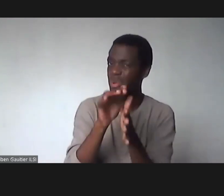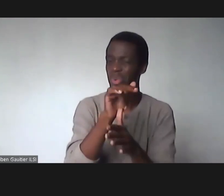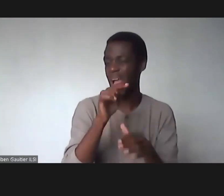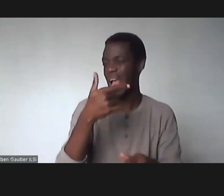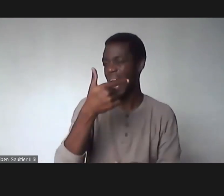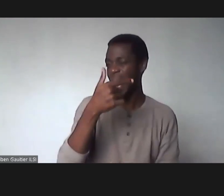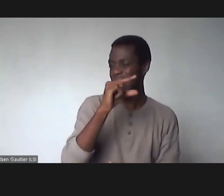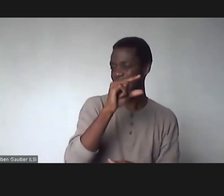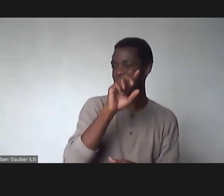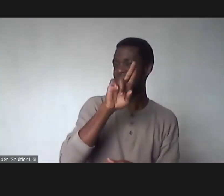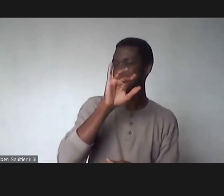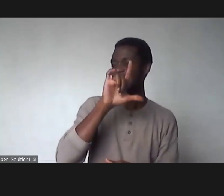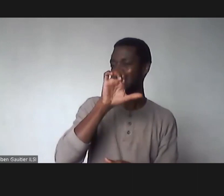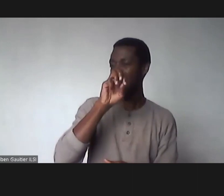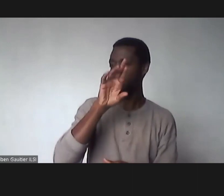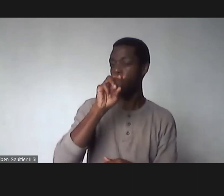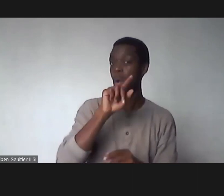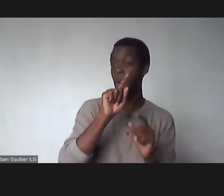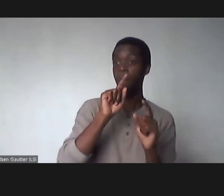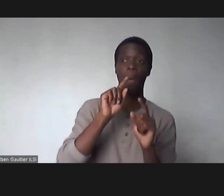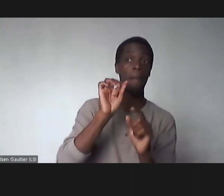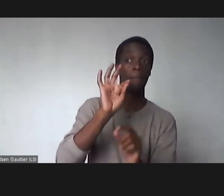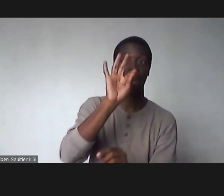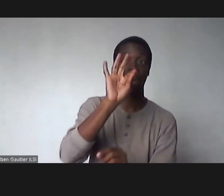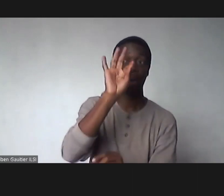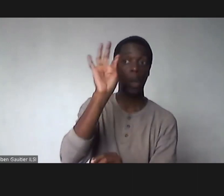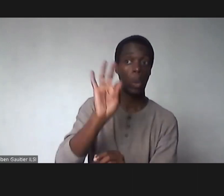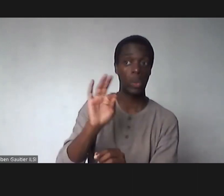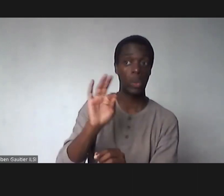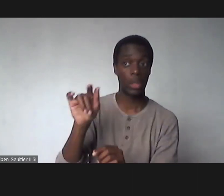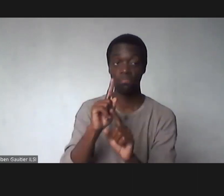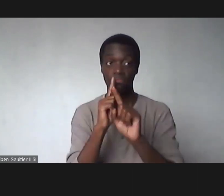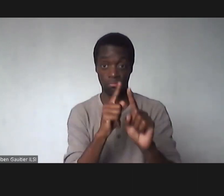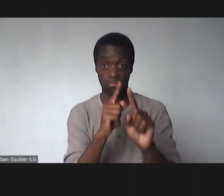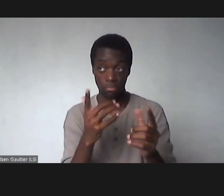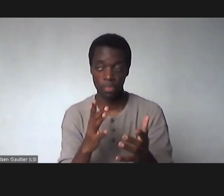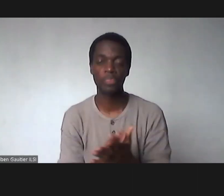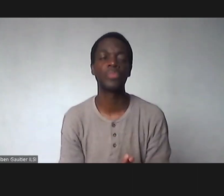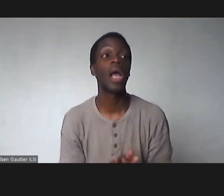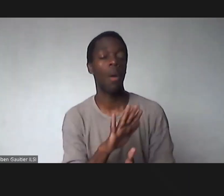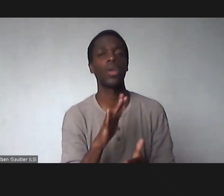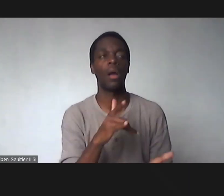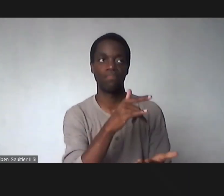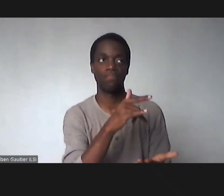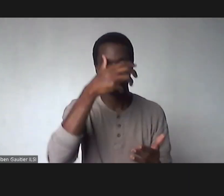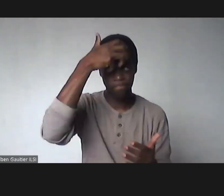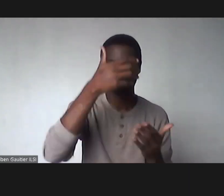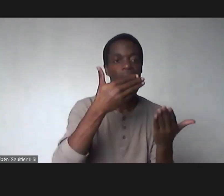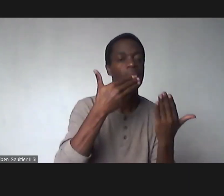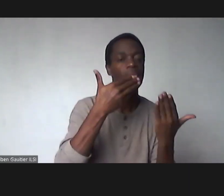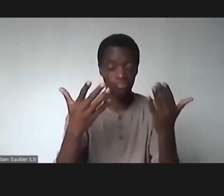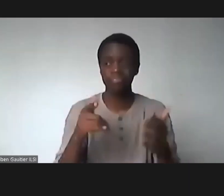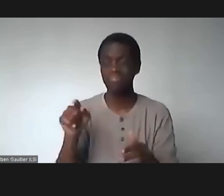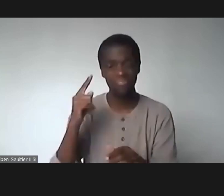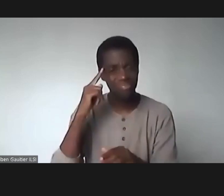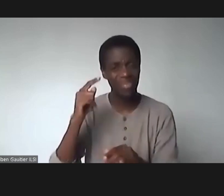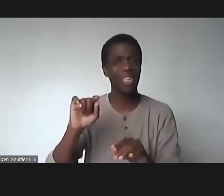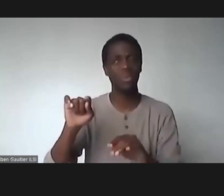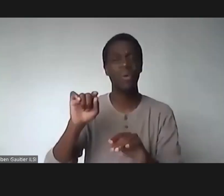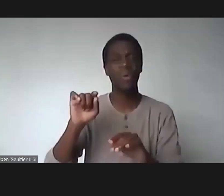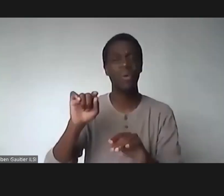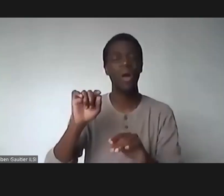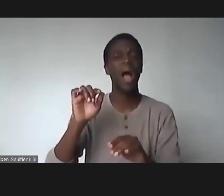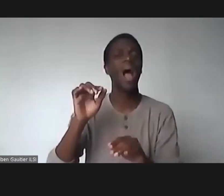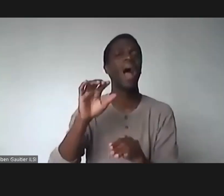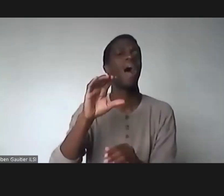sí. Sí, gracias Rosario, gracias a todos, les agradezco mucho la oportunidad. Efectivamente, les mandé un comentario ahí en el chat, pero